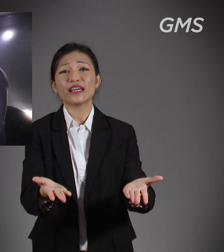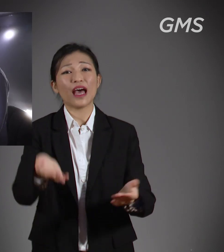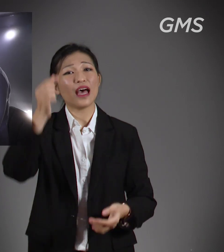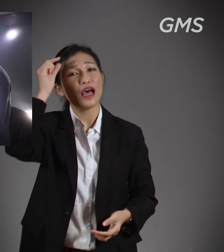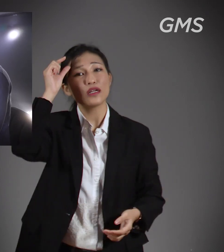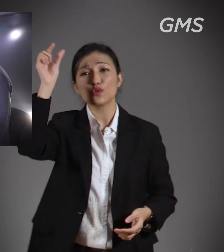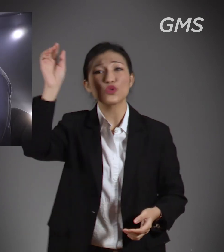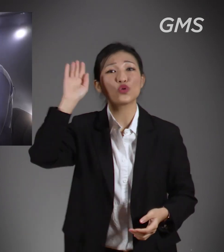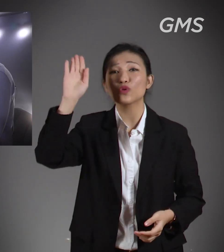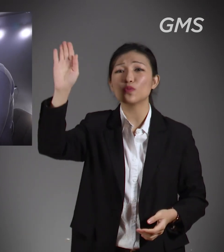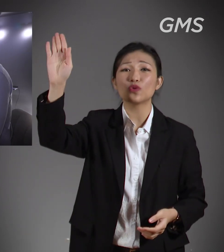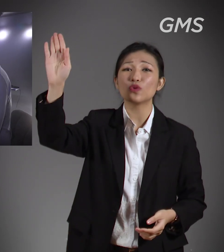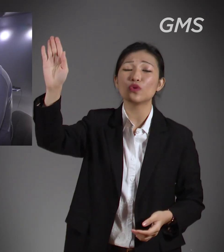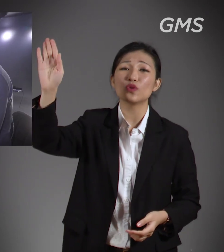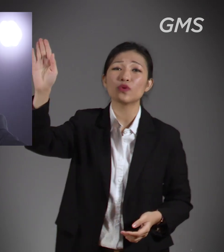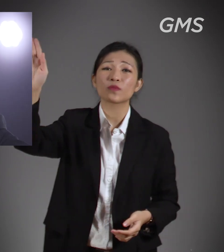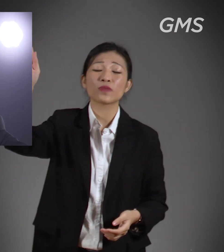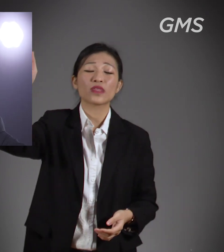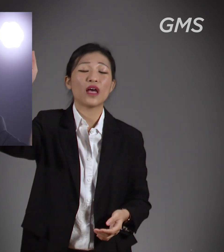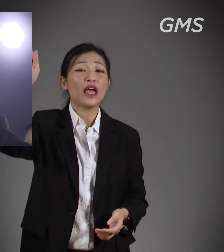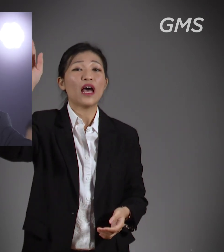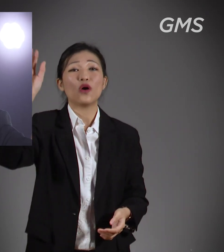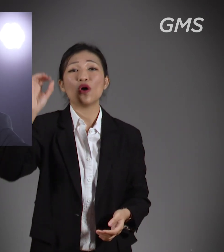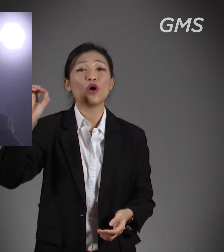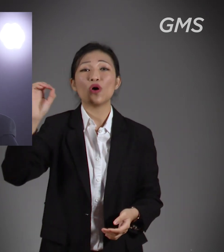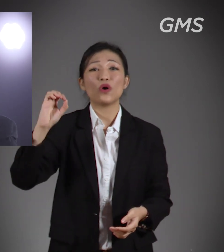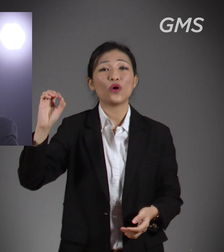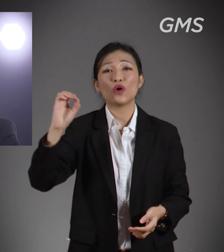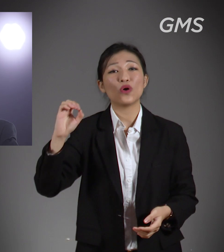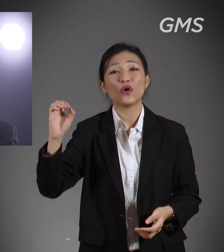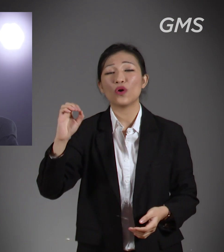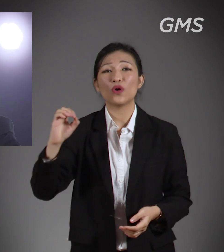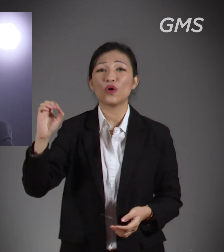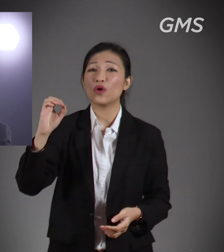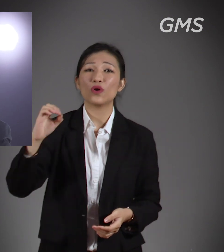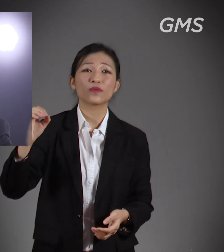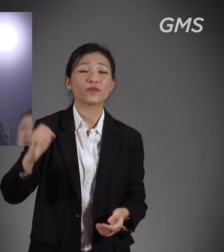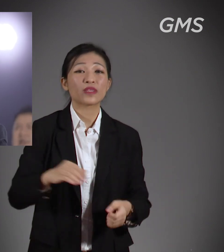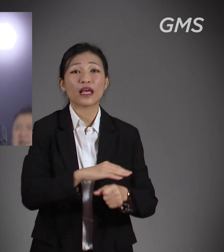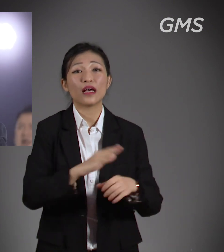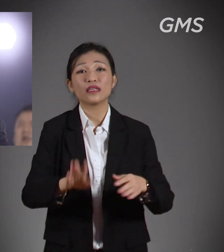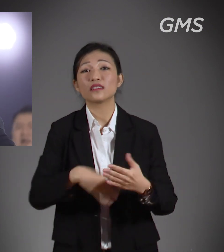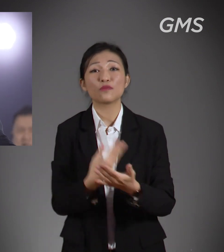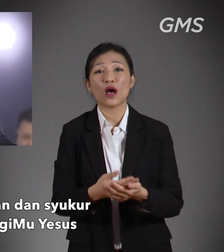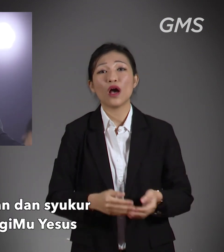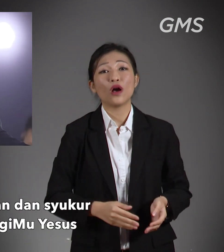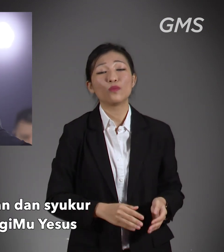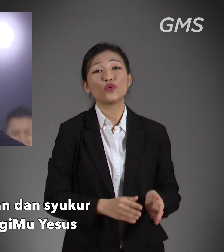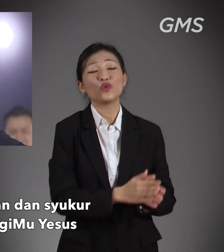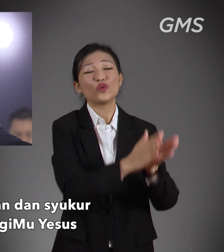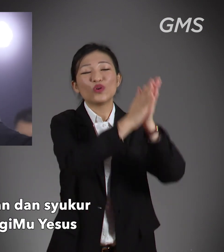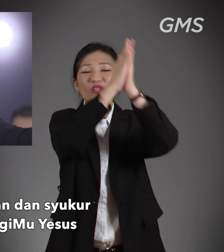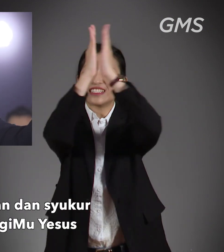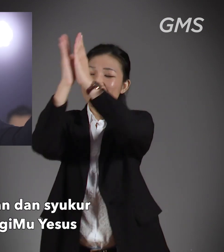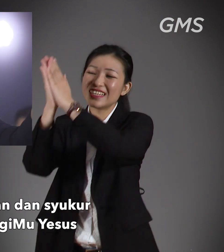so. Segenap jiwa kami menyembah. Oh, segala